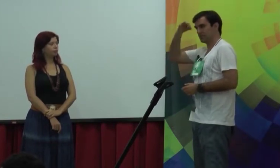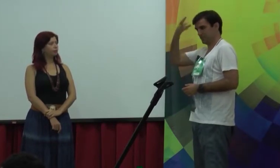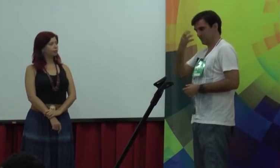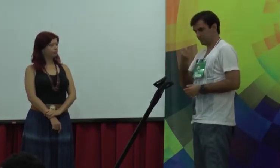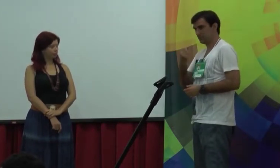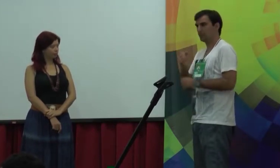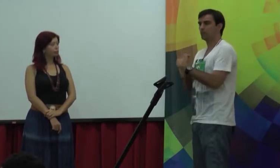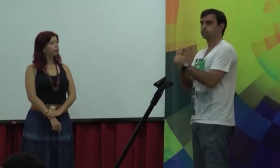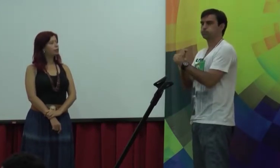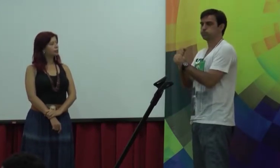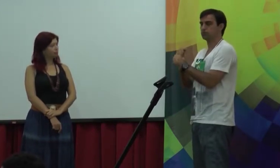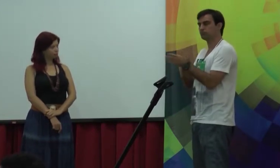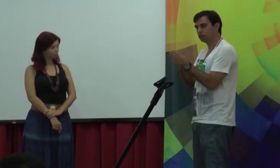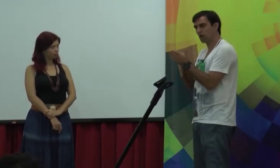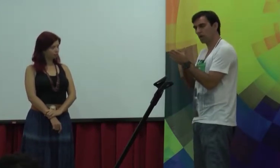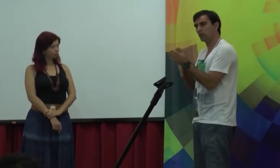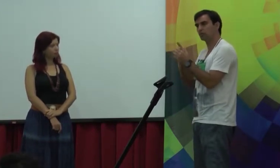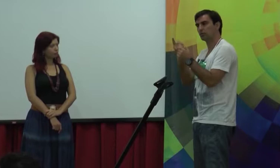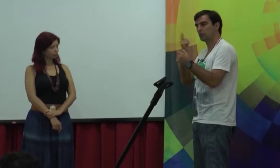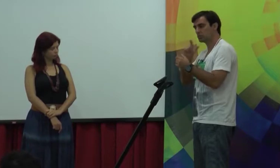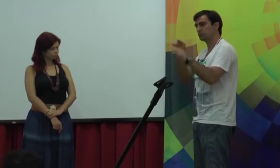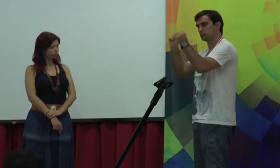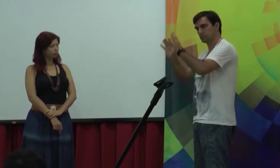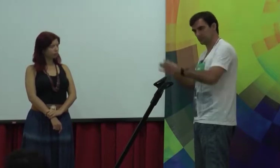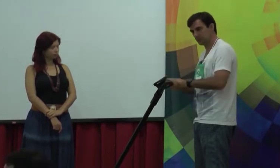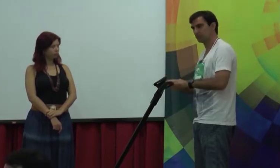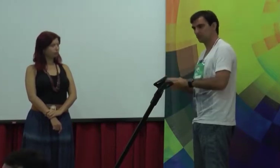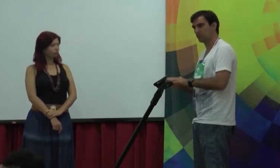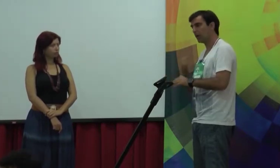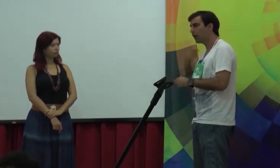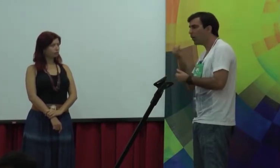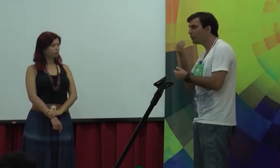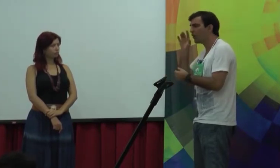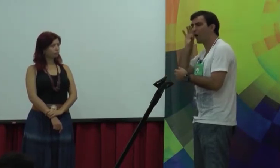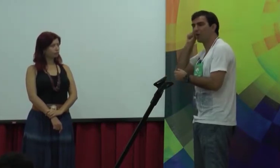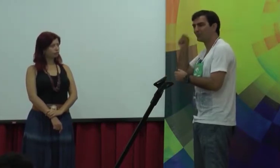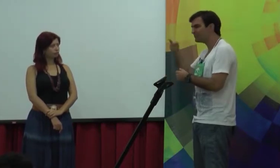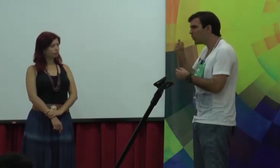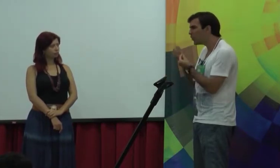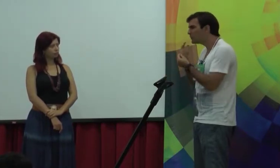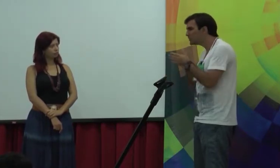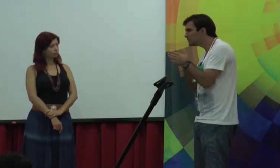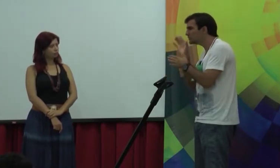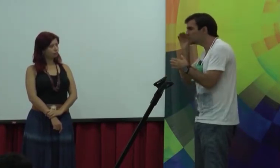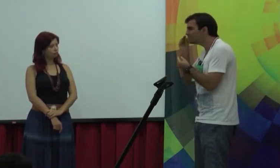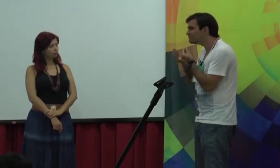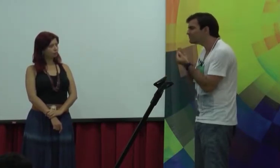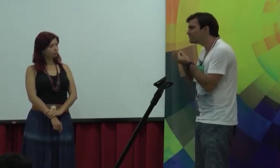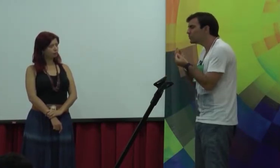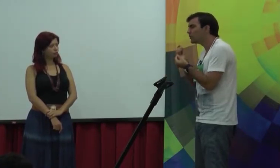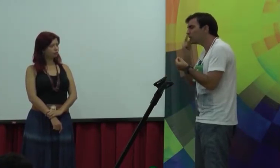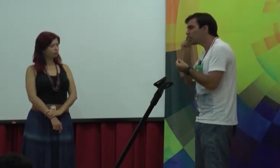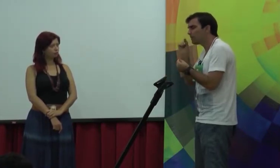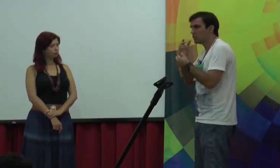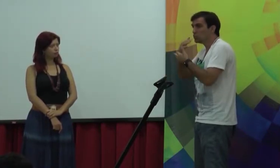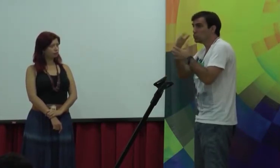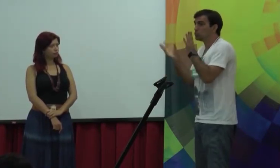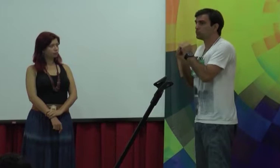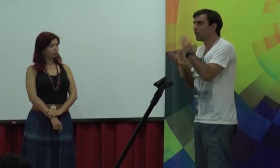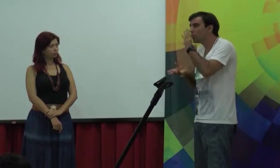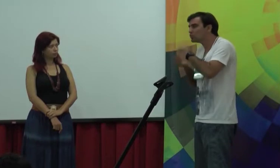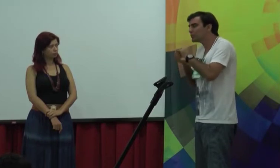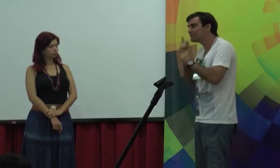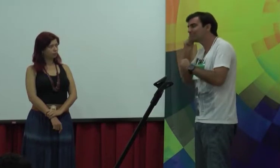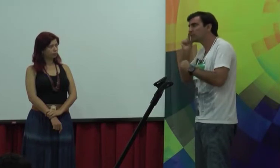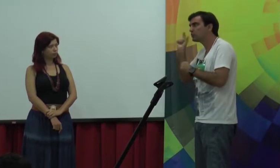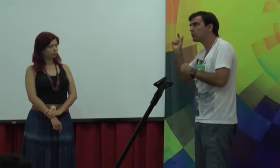A minha mãe, ela é espírita há muitos anos, estuda há muitos anos, ela faz bem capaz, ela é ouvinte, né?